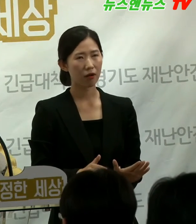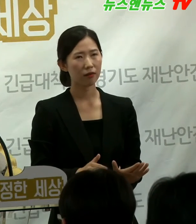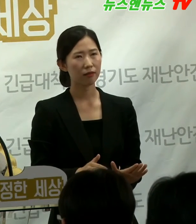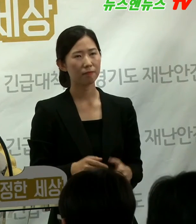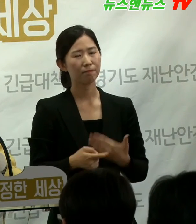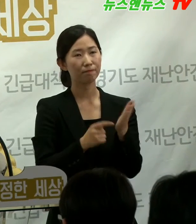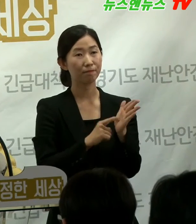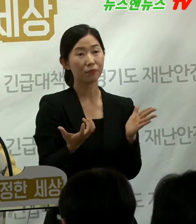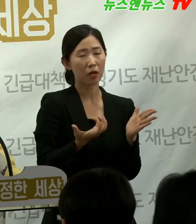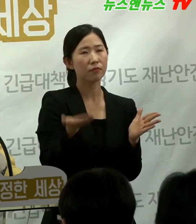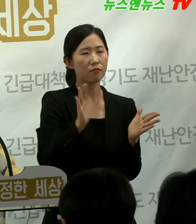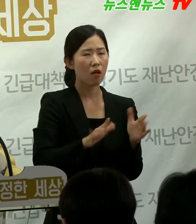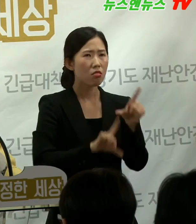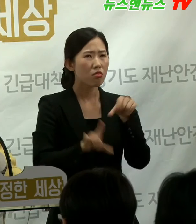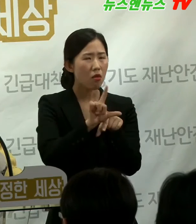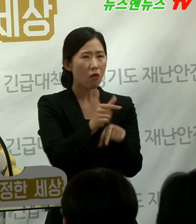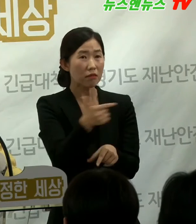주시기 바랍니다.